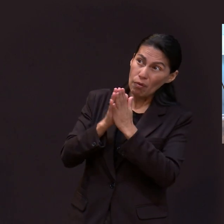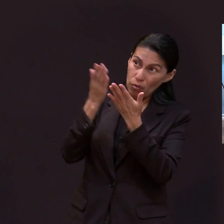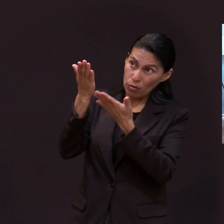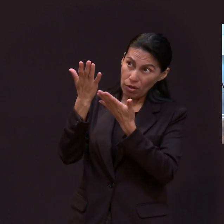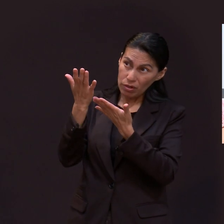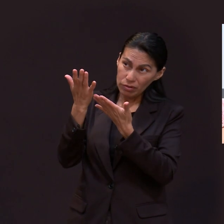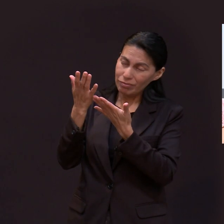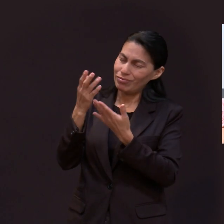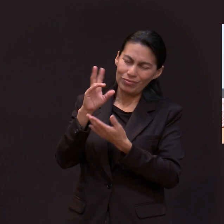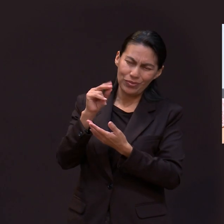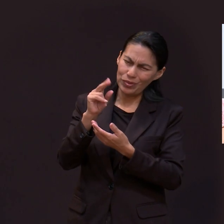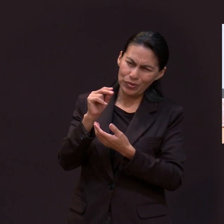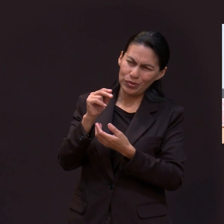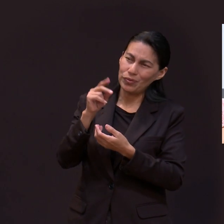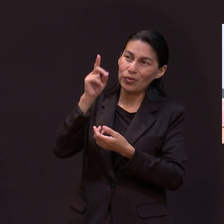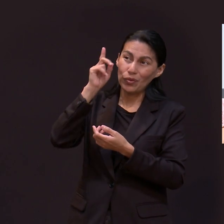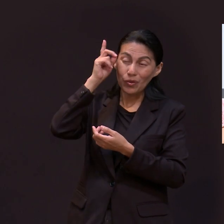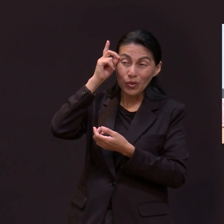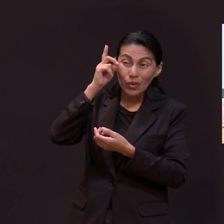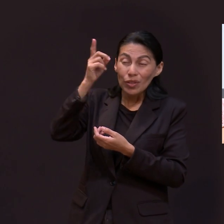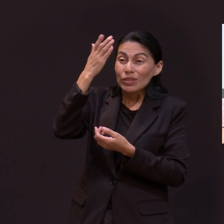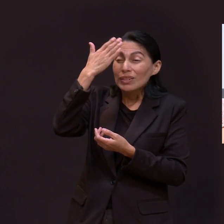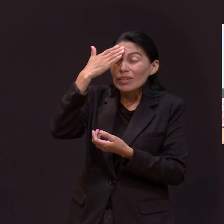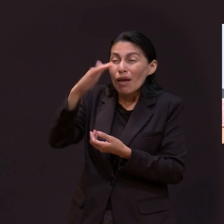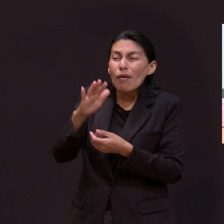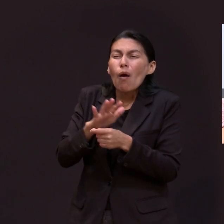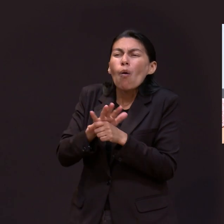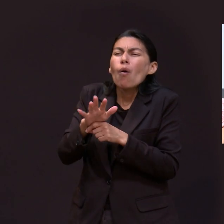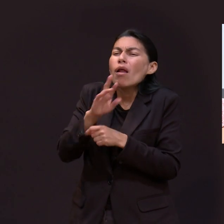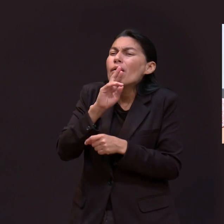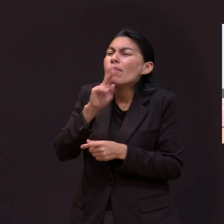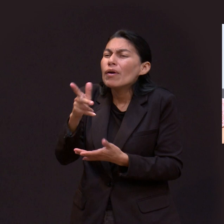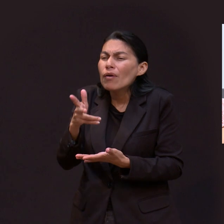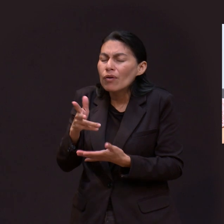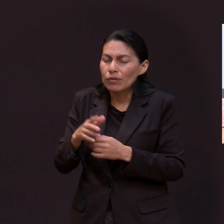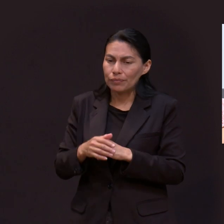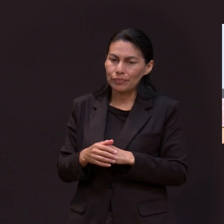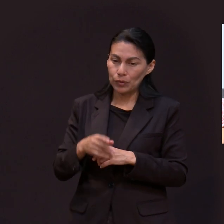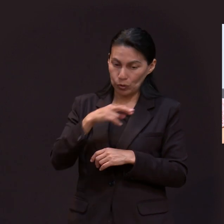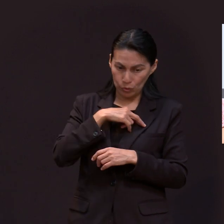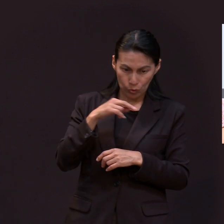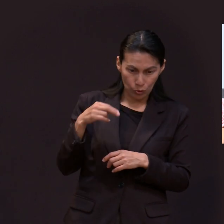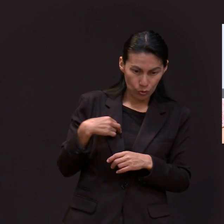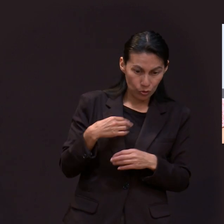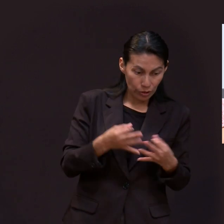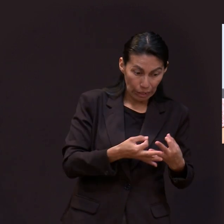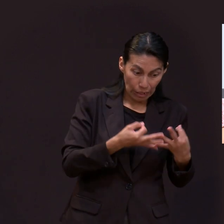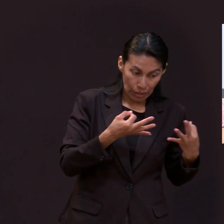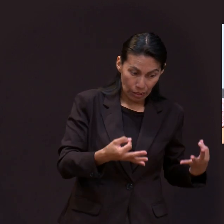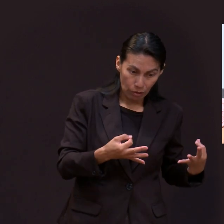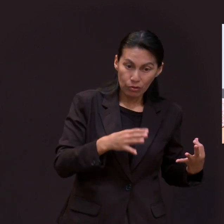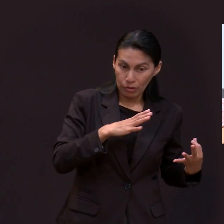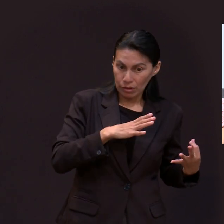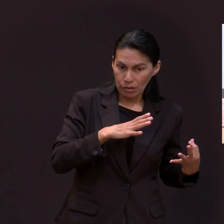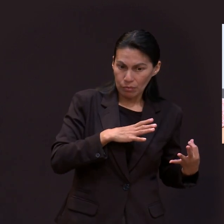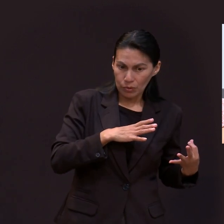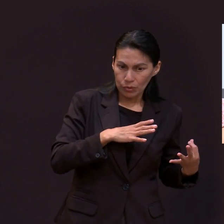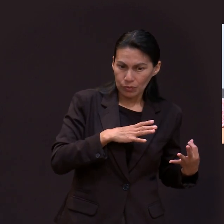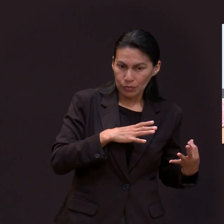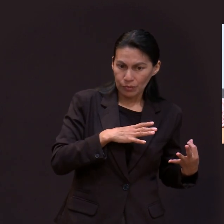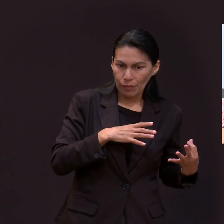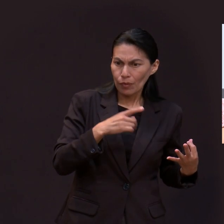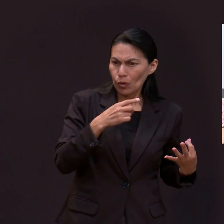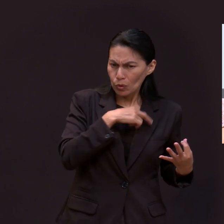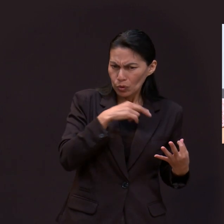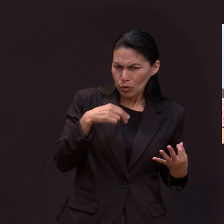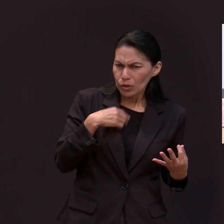él en su sabiduría sabe que es mejor entonces teníamos un terrenito y yo quería que